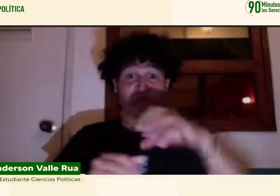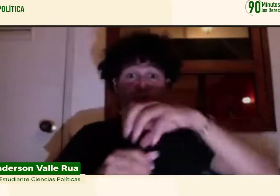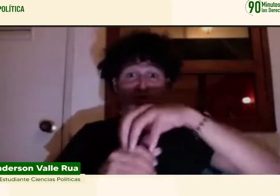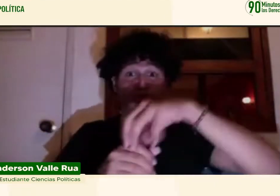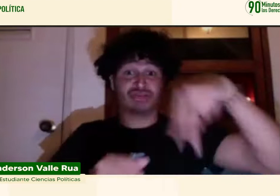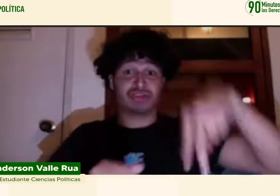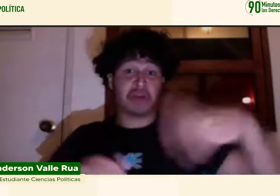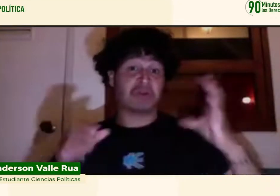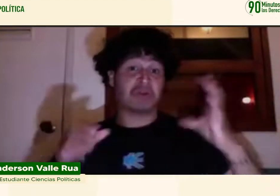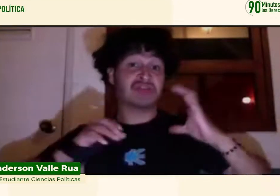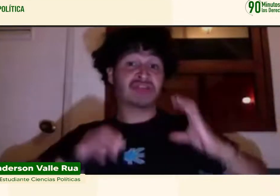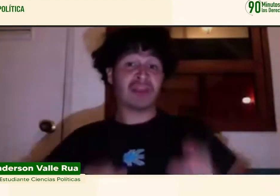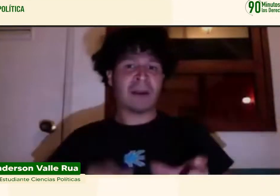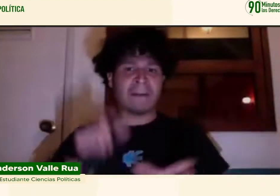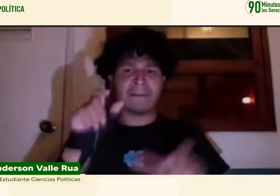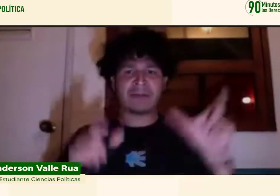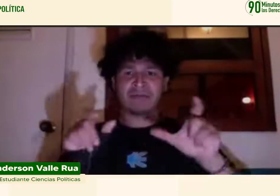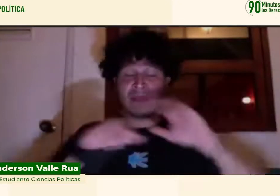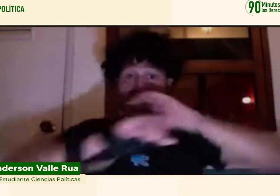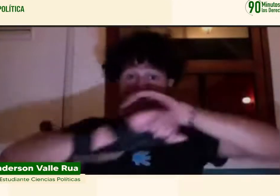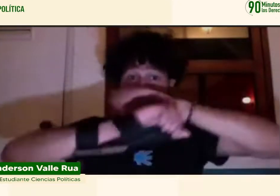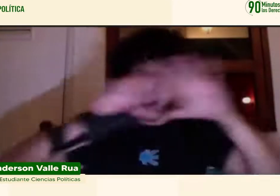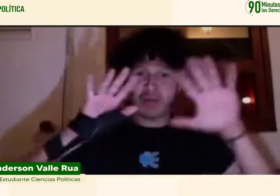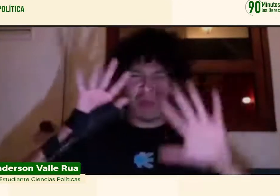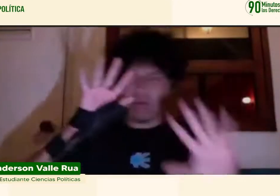ciertamente sabemos que como ciudadanos